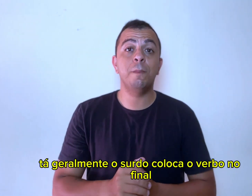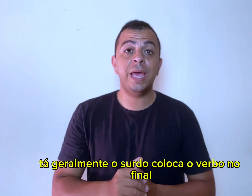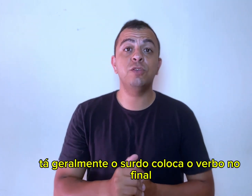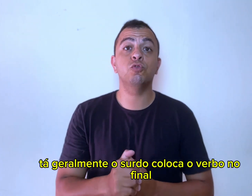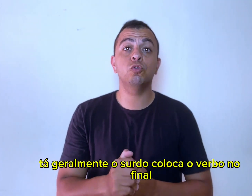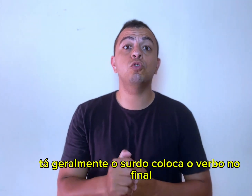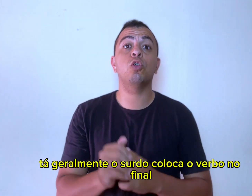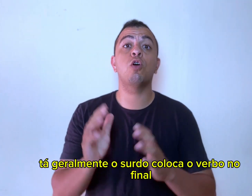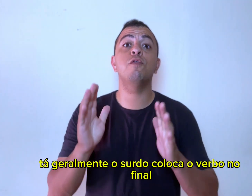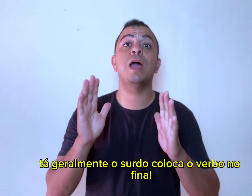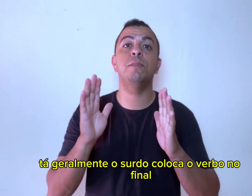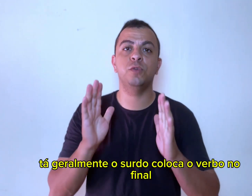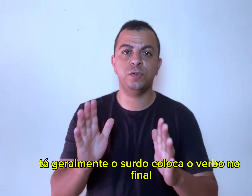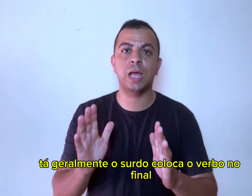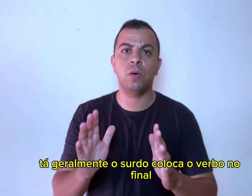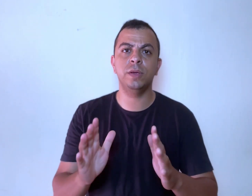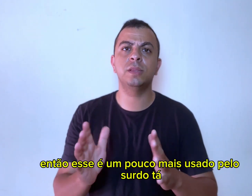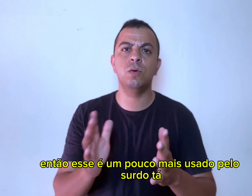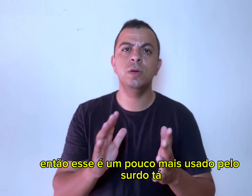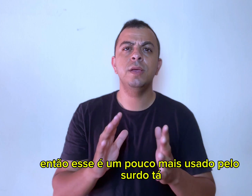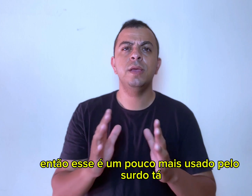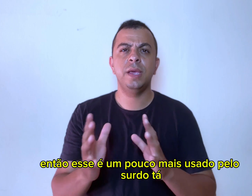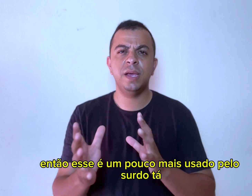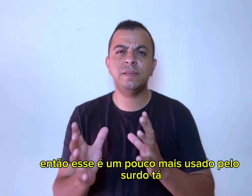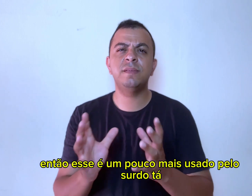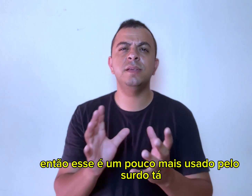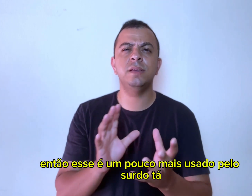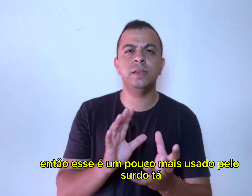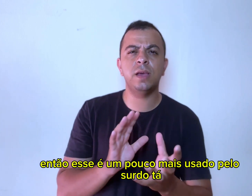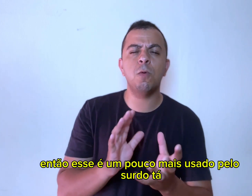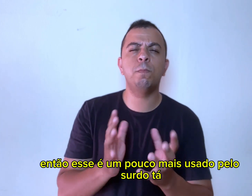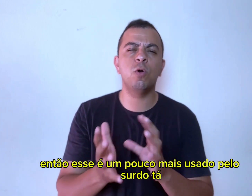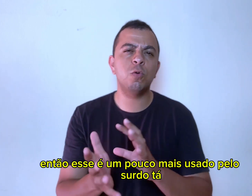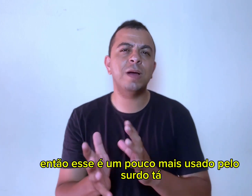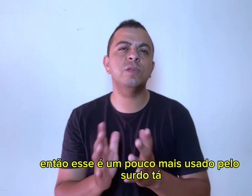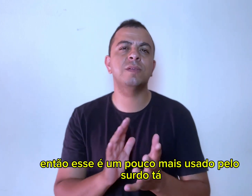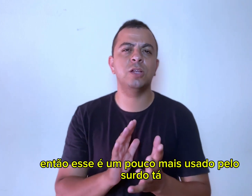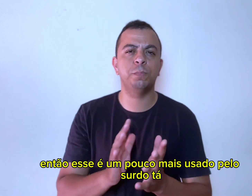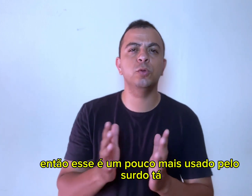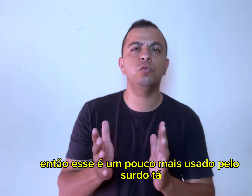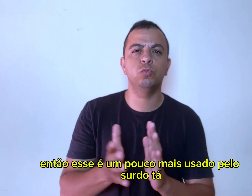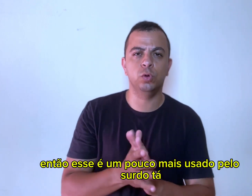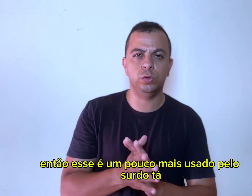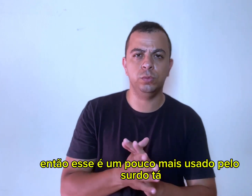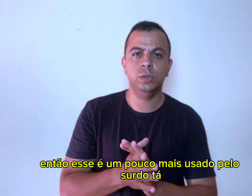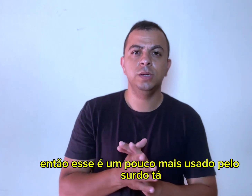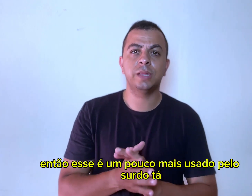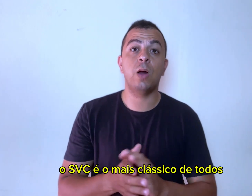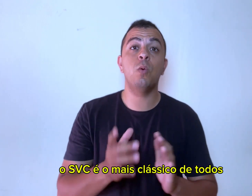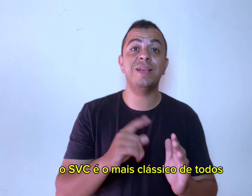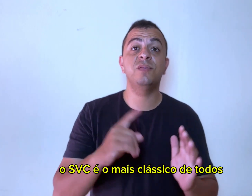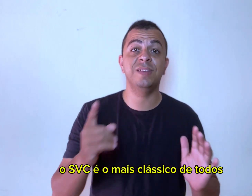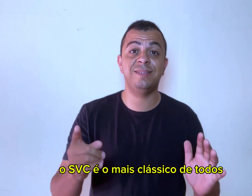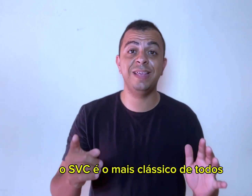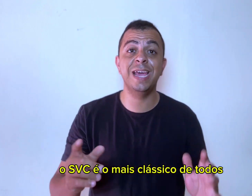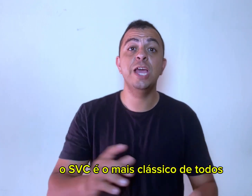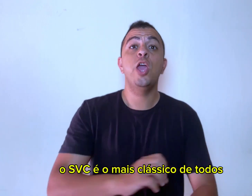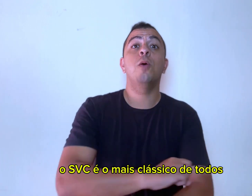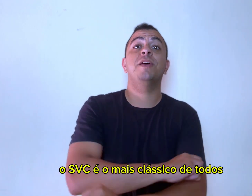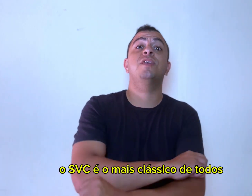Geralmente, o surdo coloca o verbo no final. Então, esse é um pouco mais usado pelo surdo. Tá? O SVC é o mais